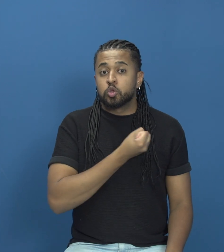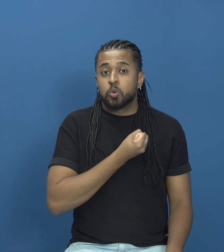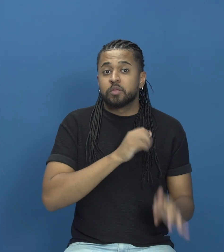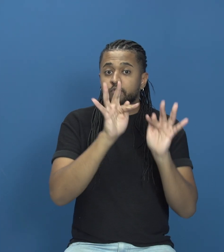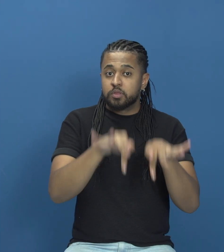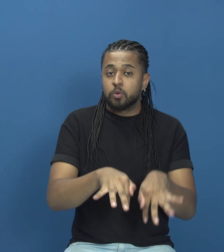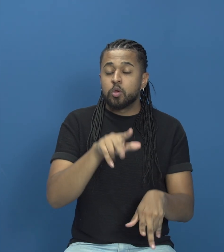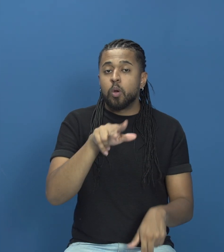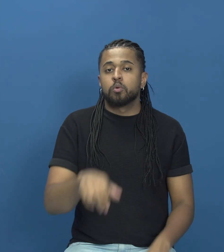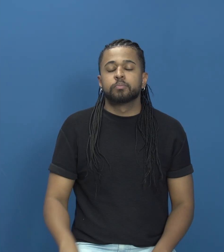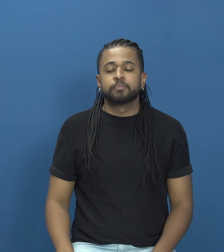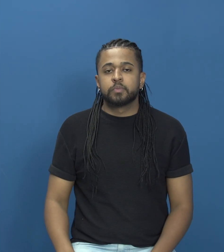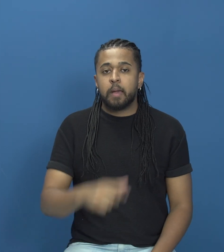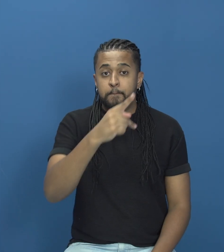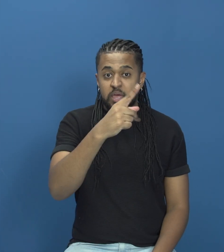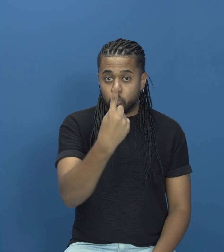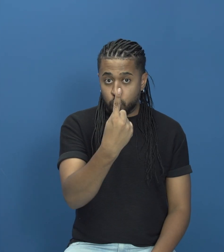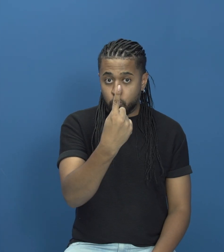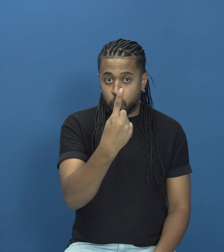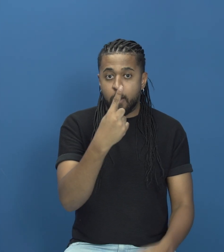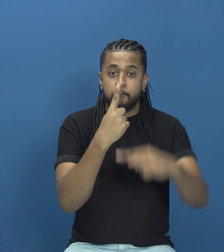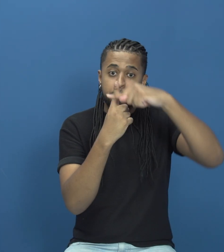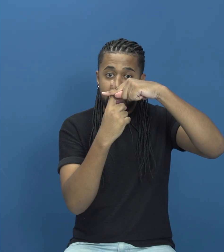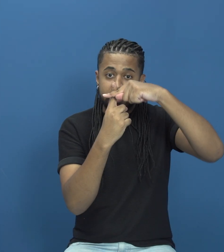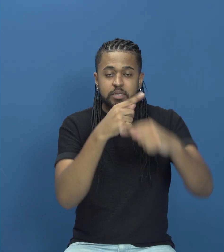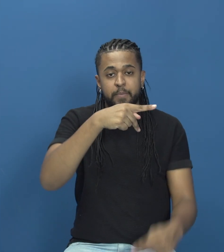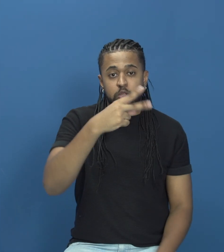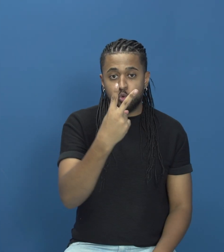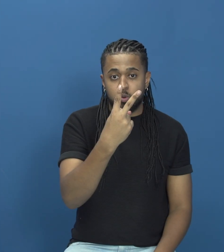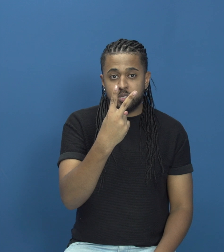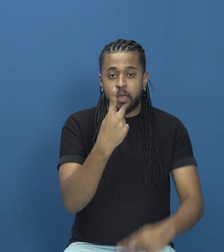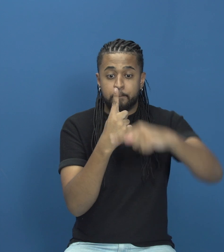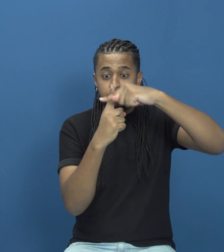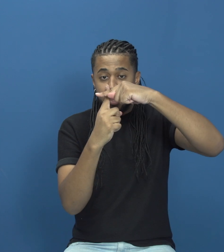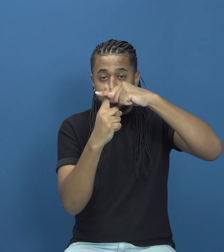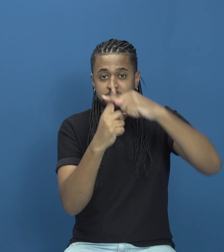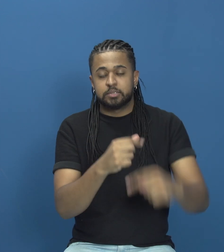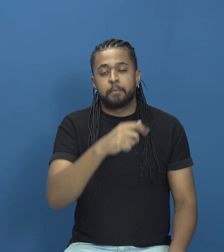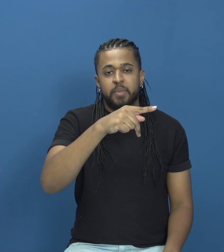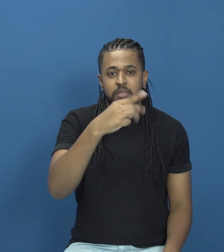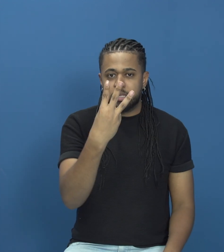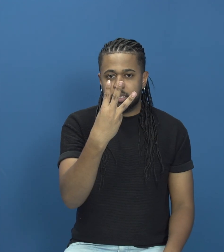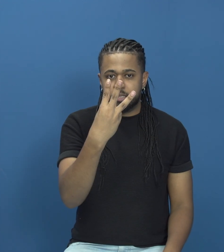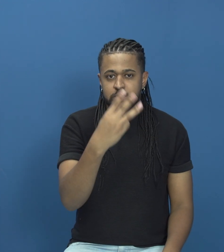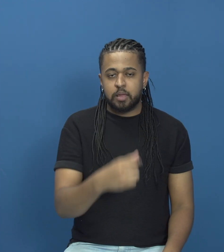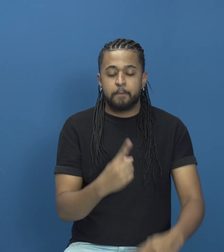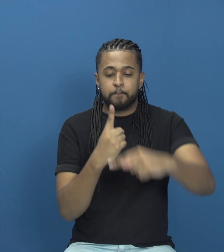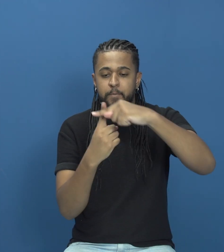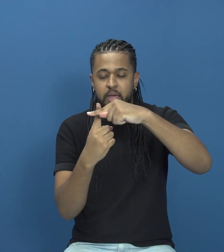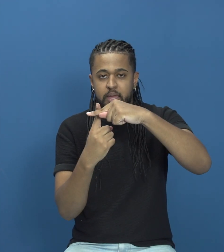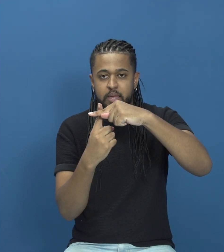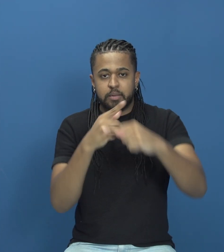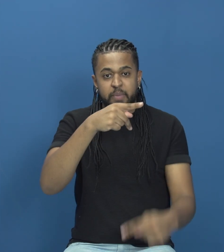final igual P1 mais P2 mais P3